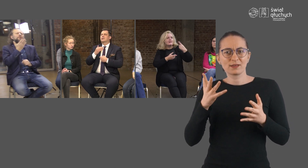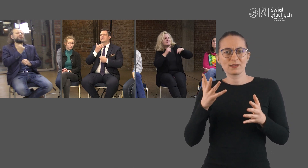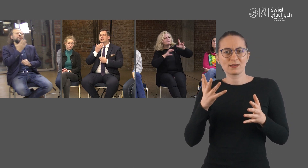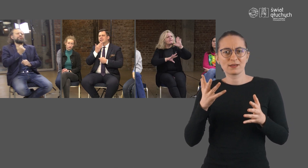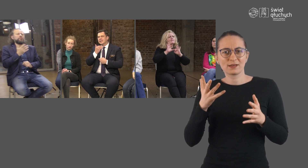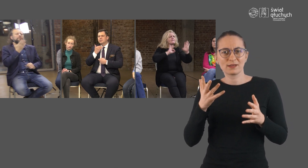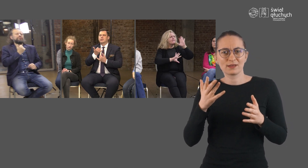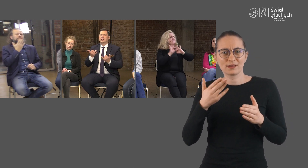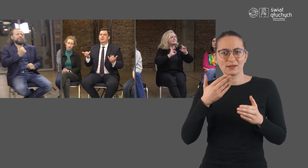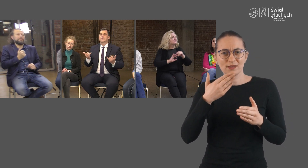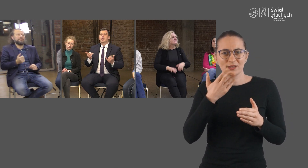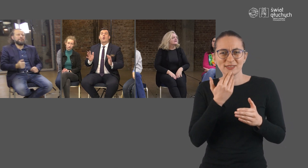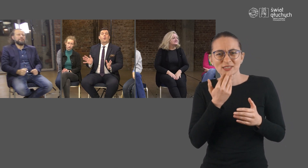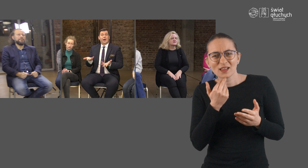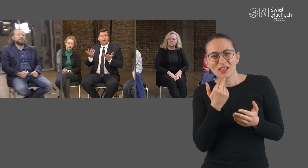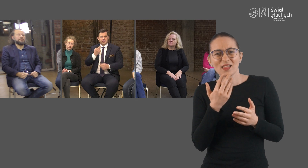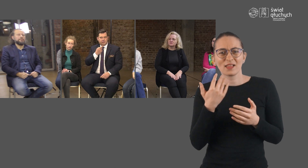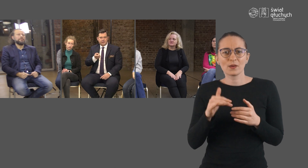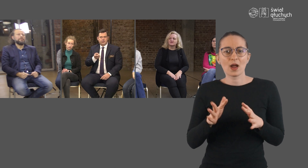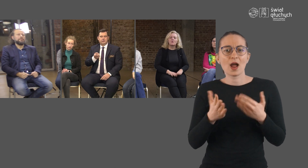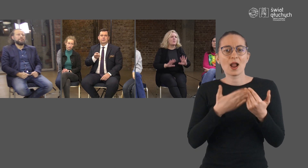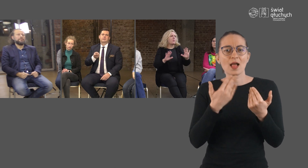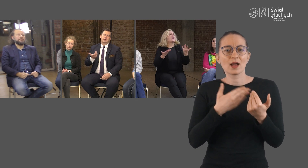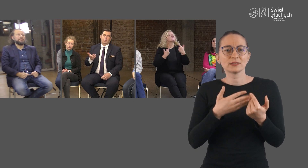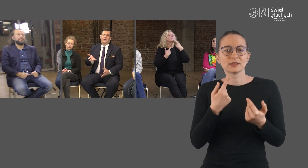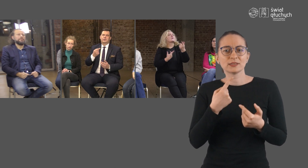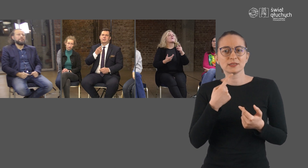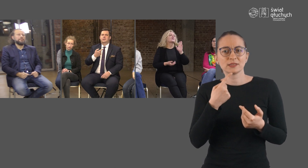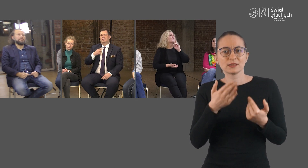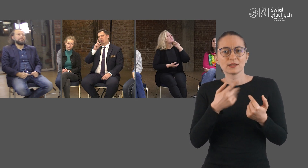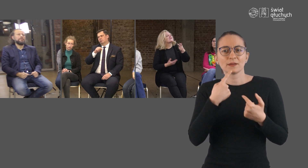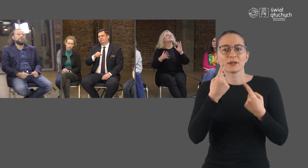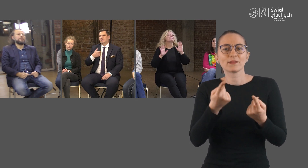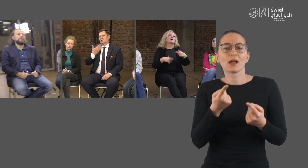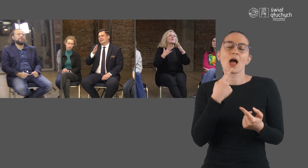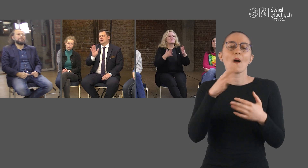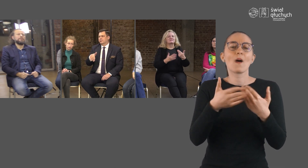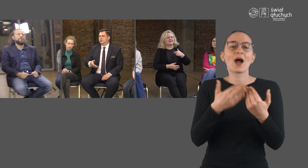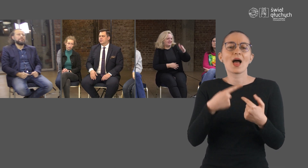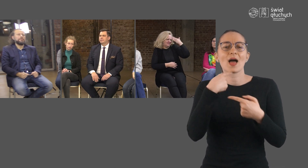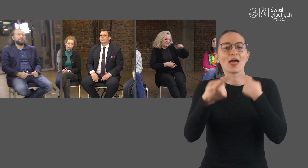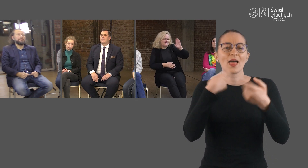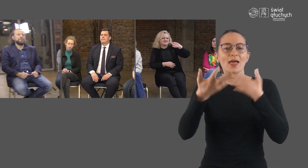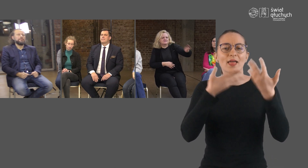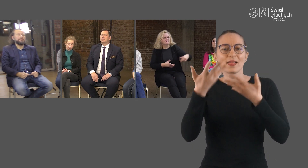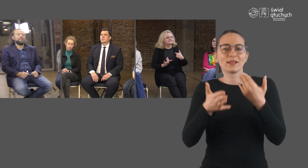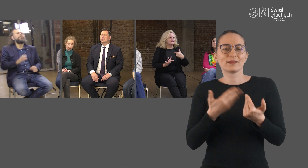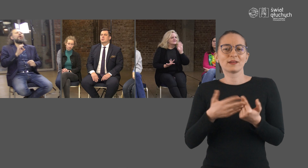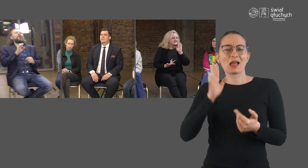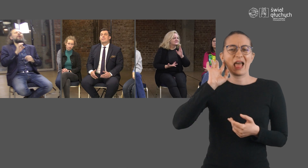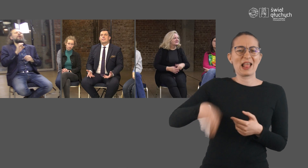wymóweczki. Tak, nie chcę mi się tak dalej. Nie chcę się po prostu, nie chcę. Łatwo jest powiedzieć, nie znam się. No.